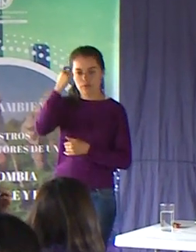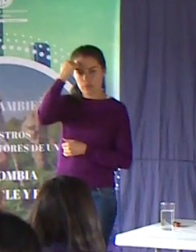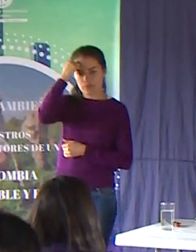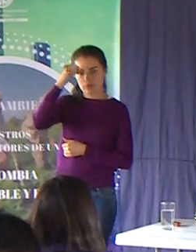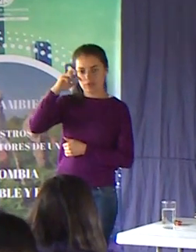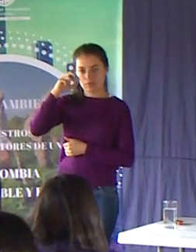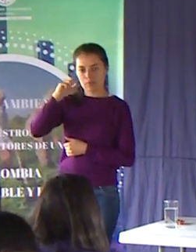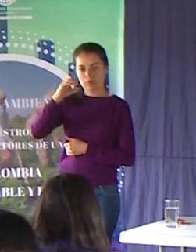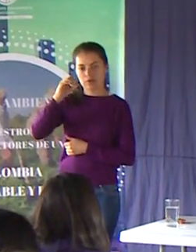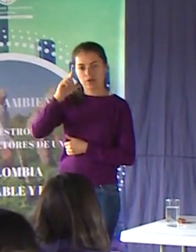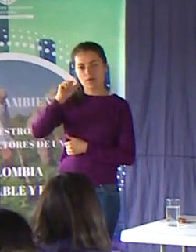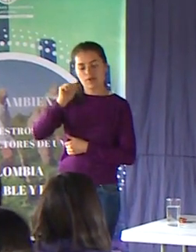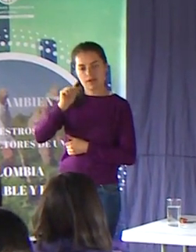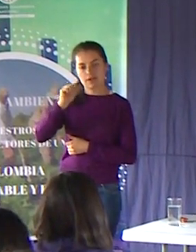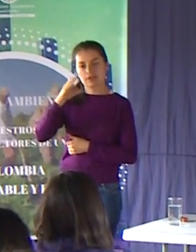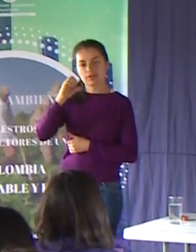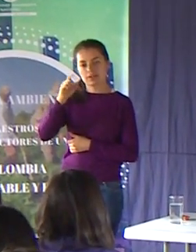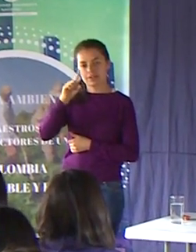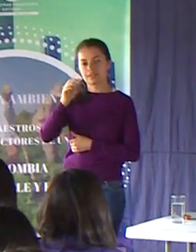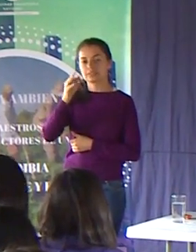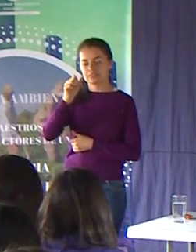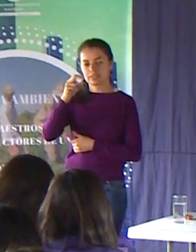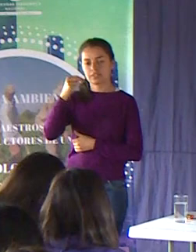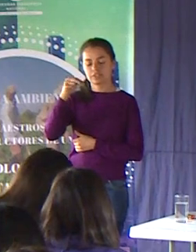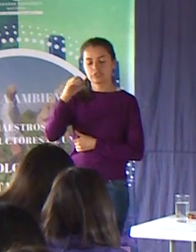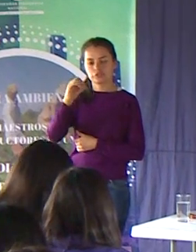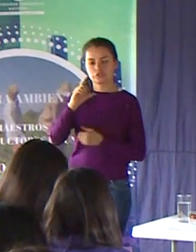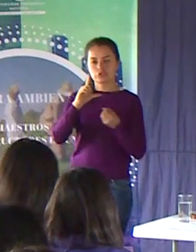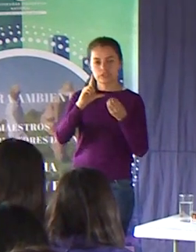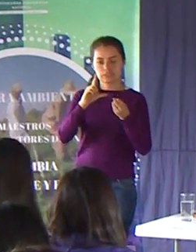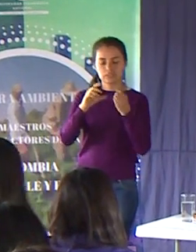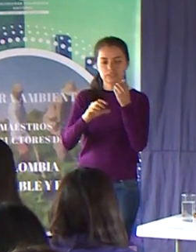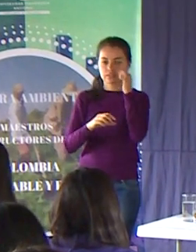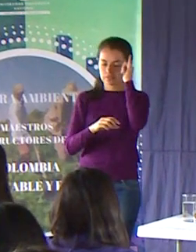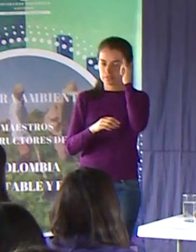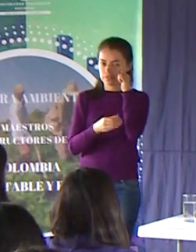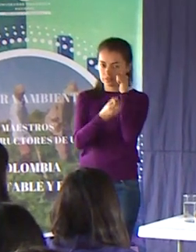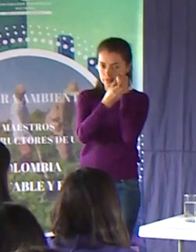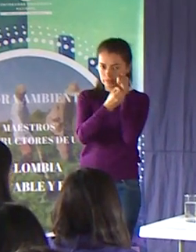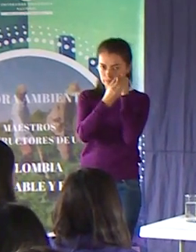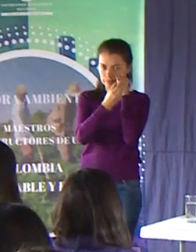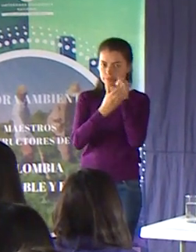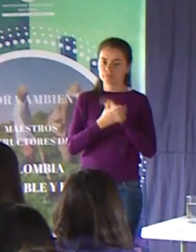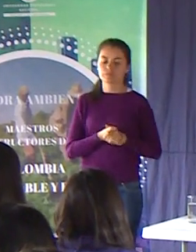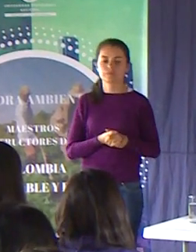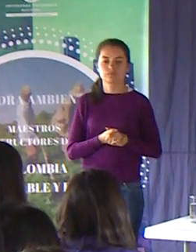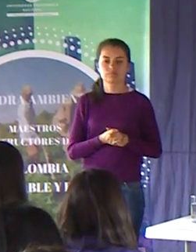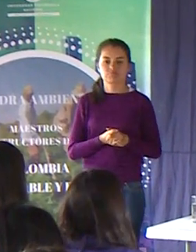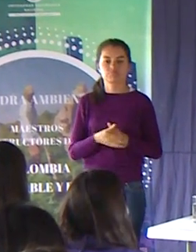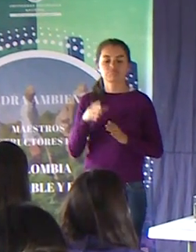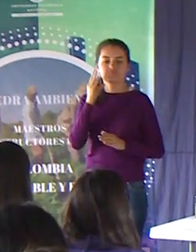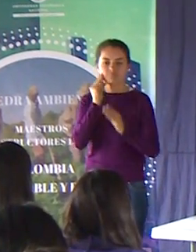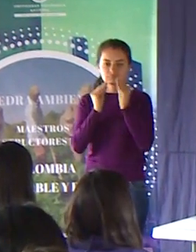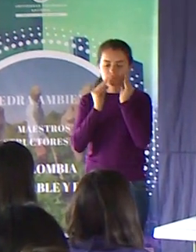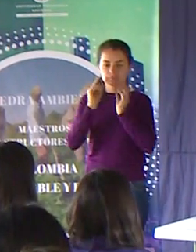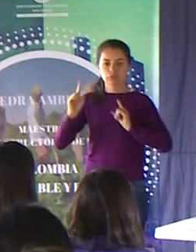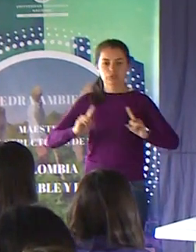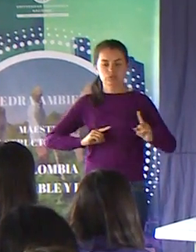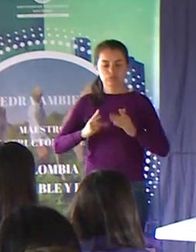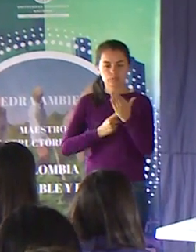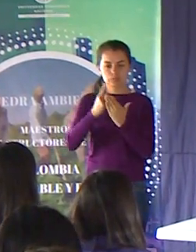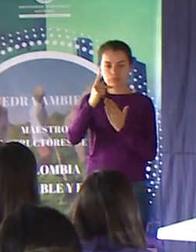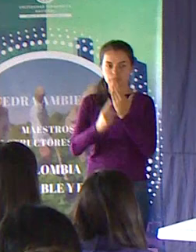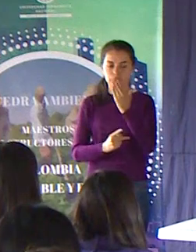es magíster en Desarrollo Educativo y Social, licenciada en Psicología y Pedagogía. Tiene experiencia en coordinación de